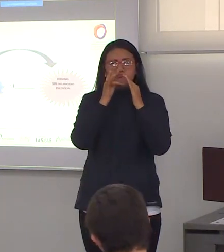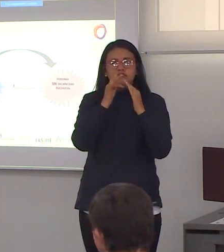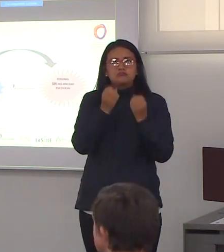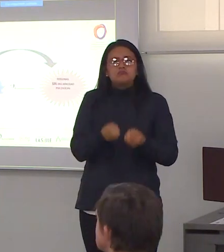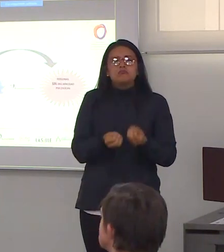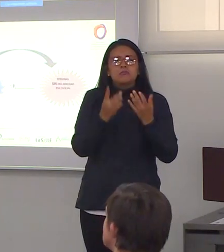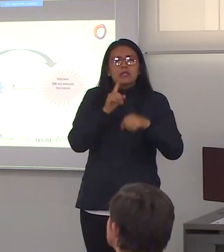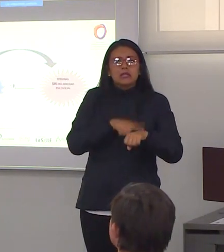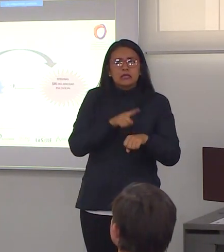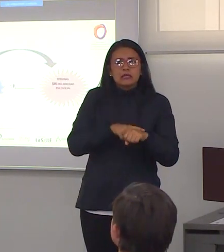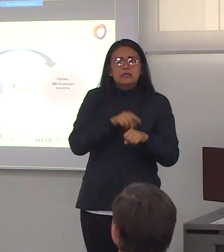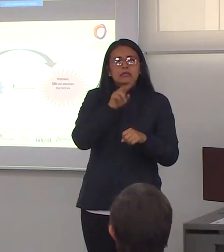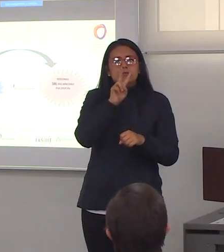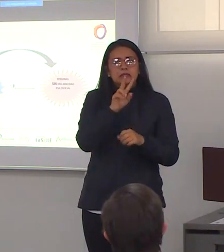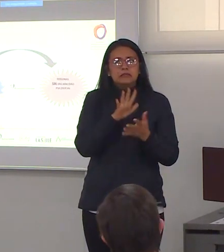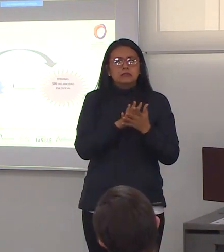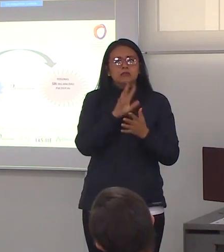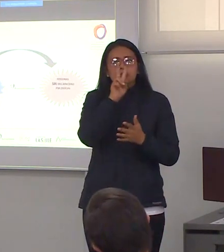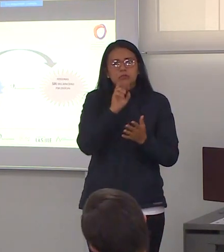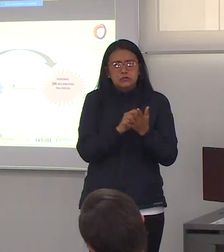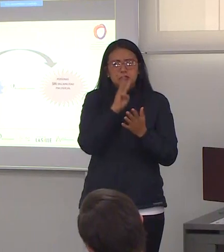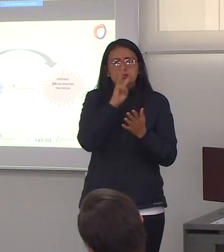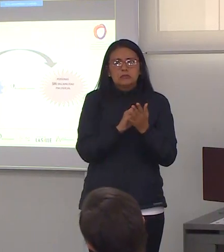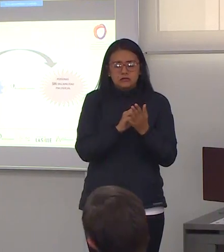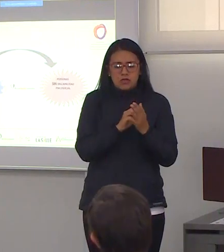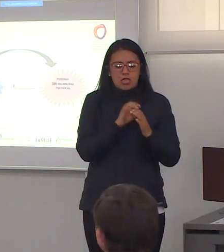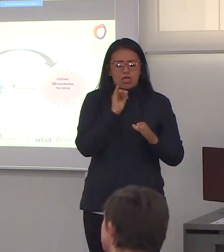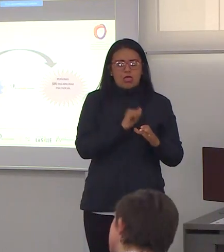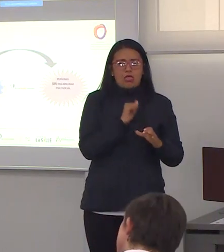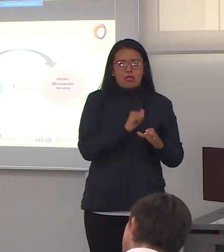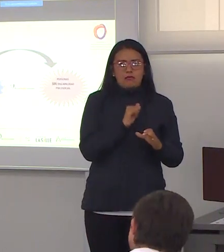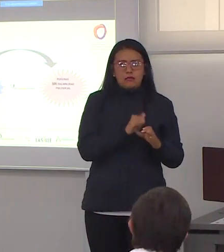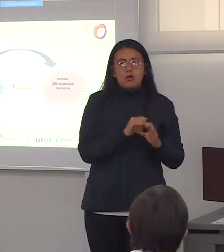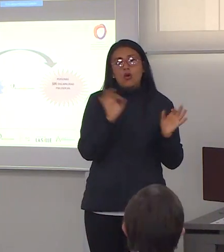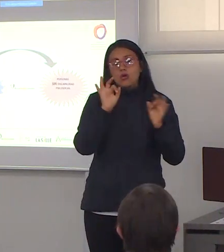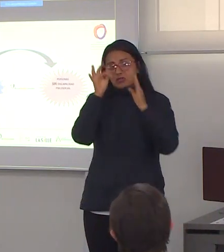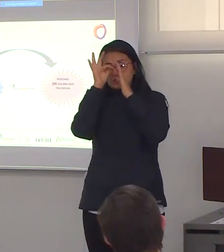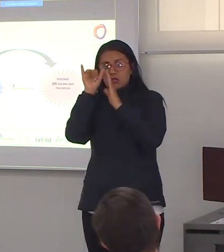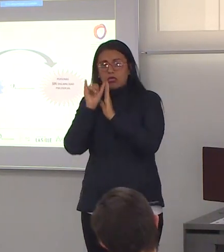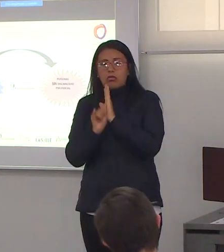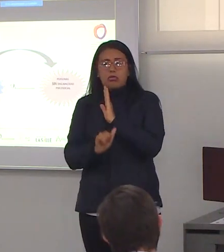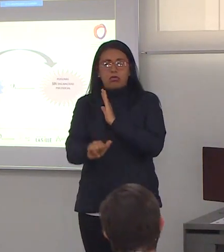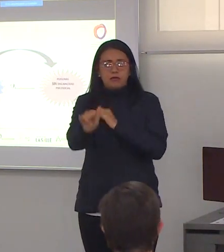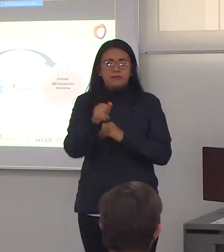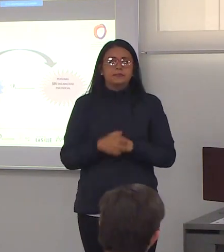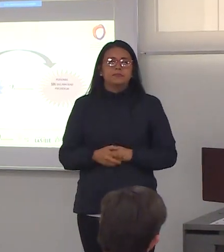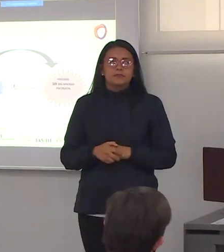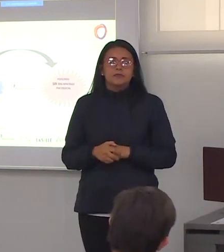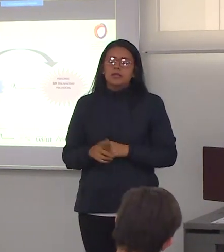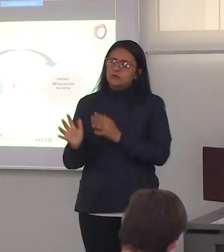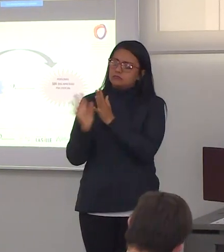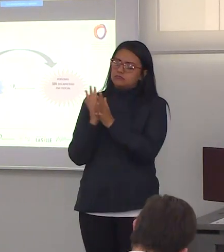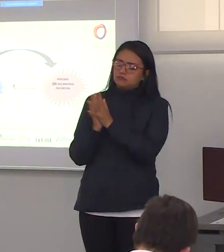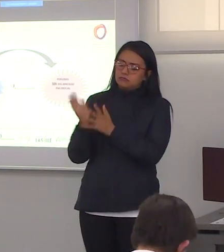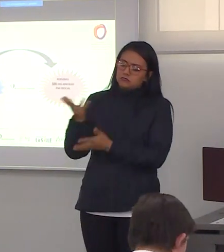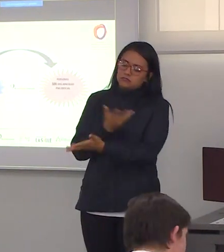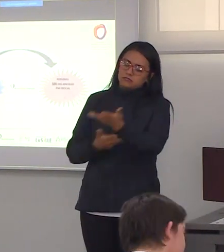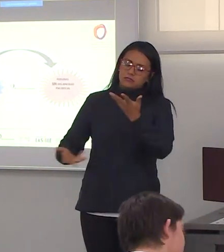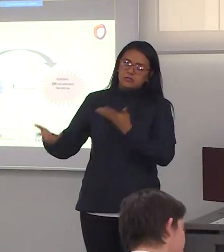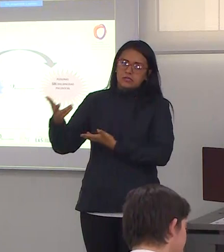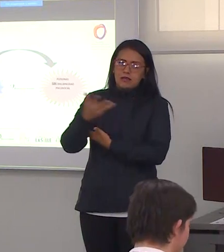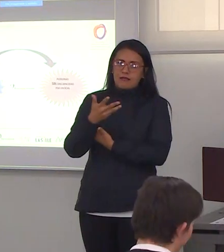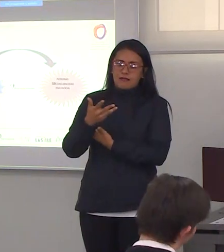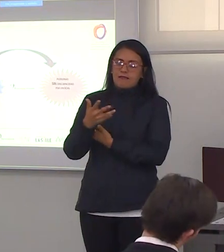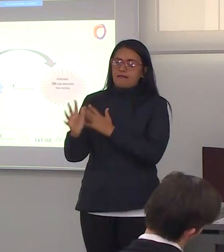seis hasta siete veces al año o más o duran durante la clínica mucho tiempo entonces nos comparten esa experiencia y